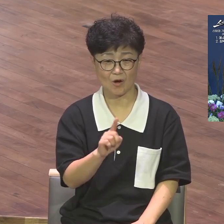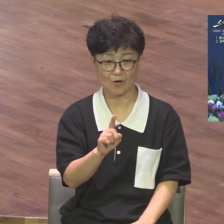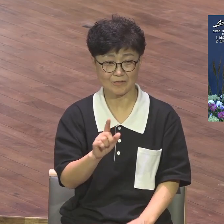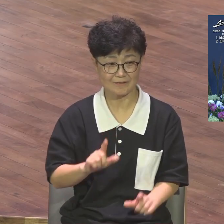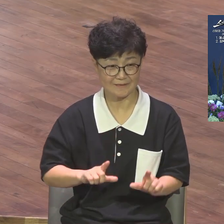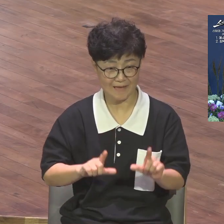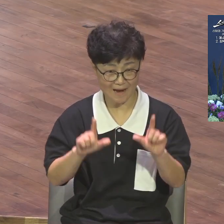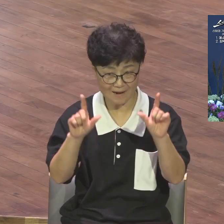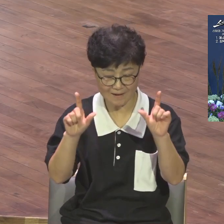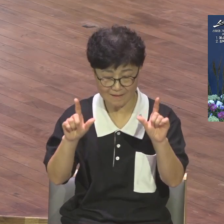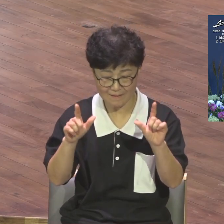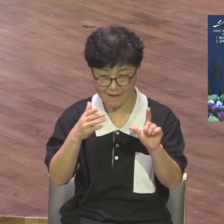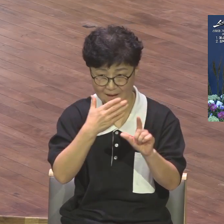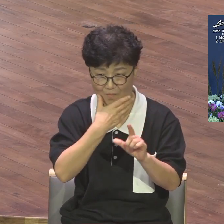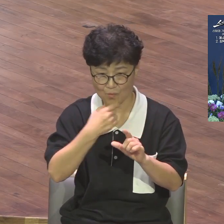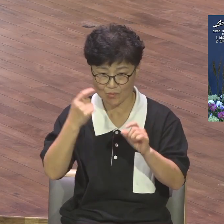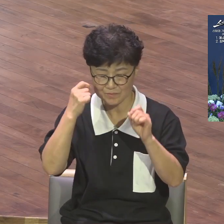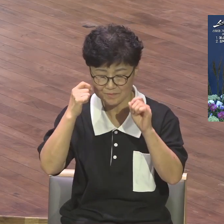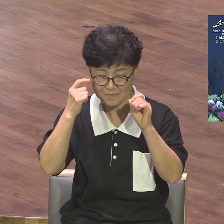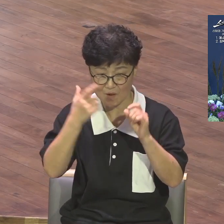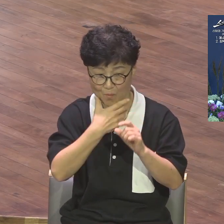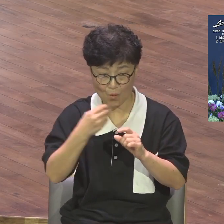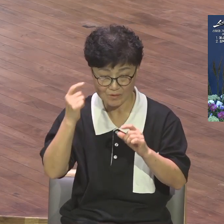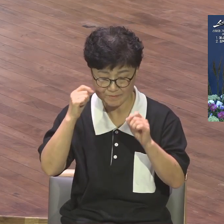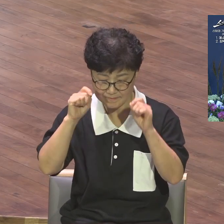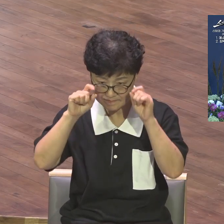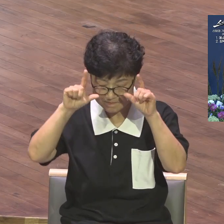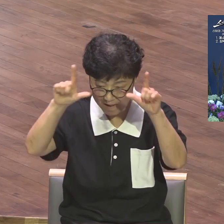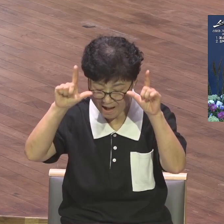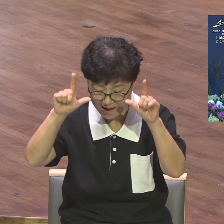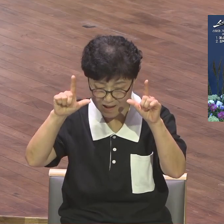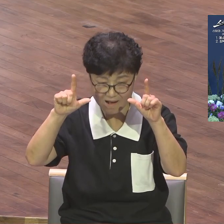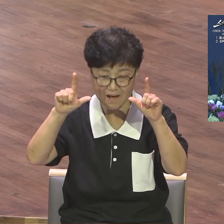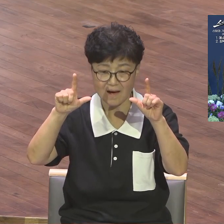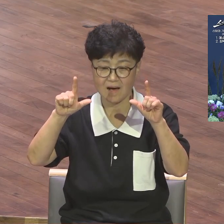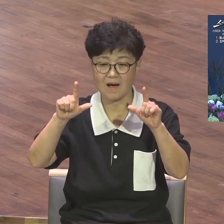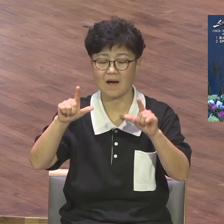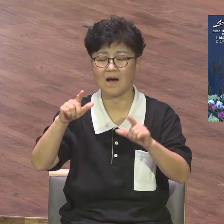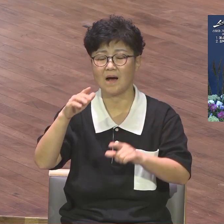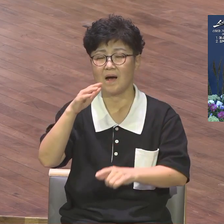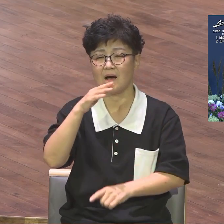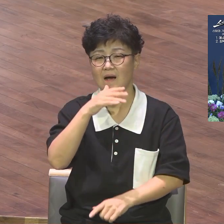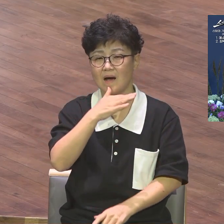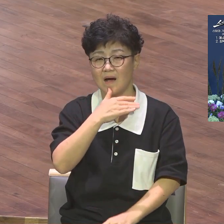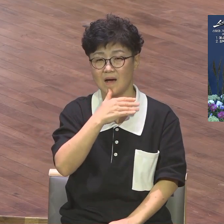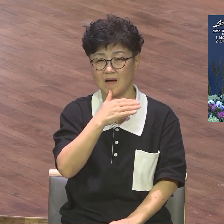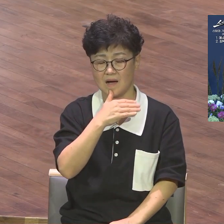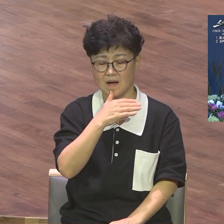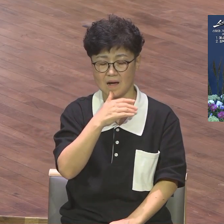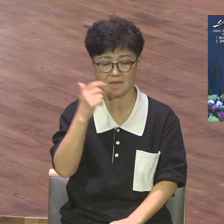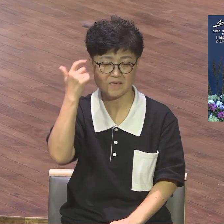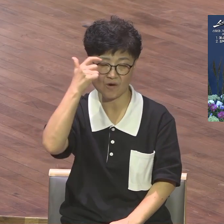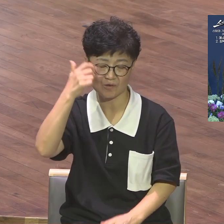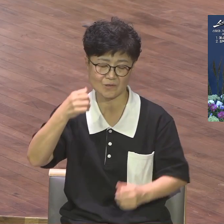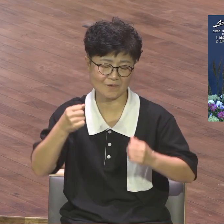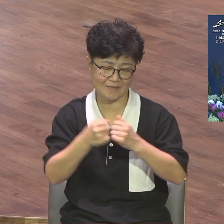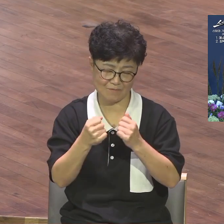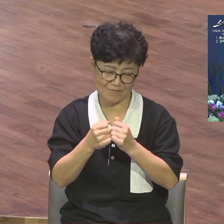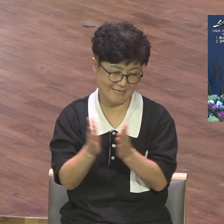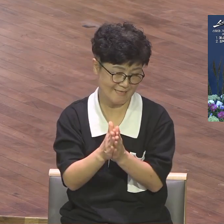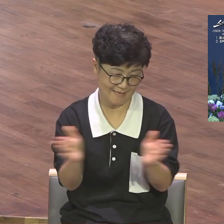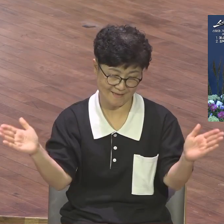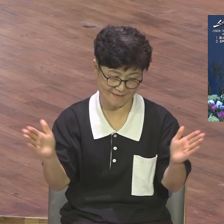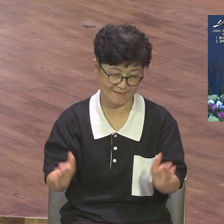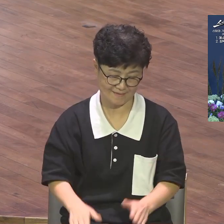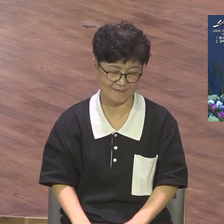복음으로 다가오면서 아 이것이 내가 너무도 익숙했구나. 내 눈이 열리지 않았던 그 부분이 발견되기 시작하면서 영적 싸움하기 시작했고